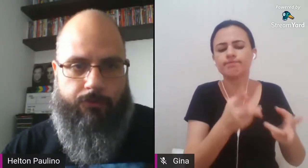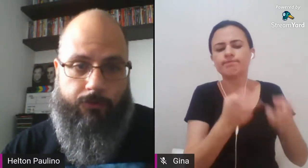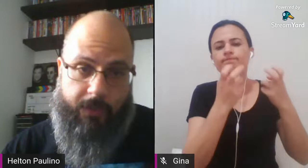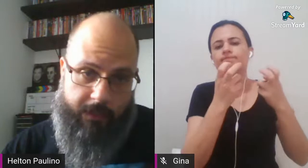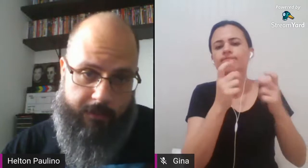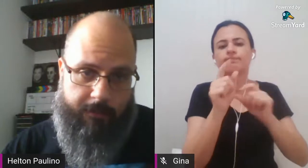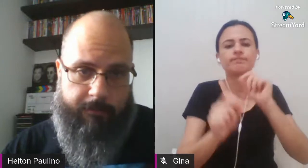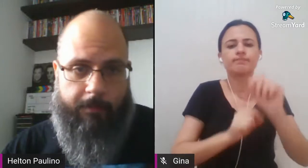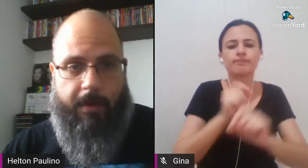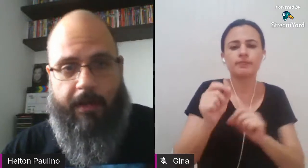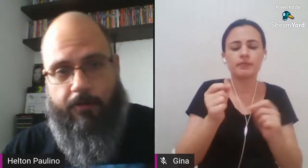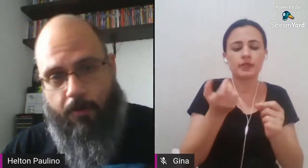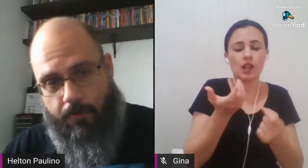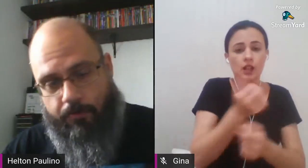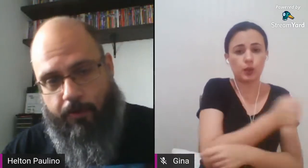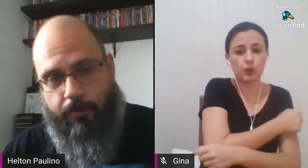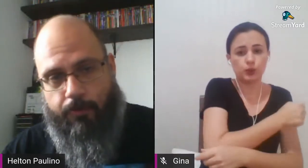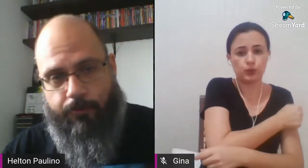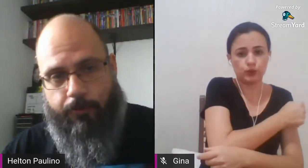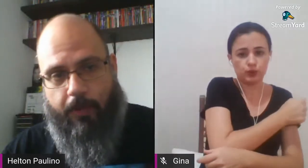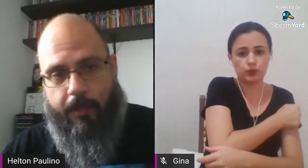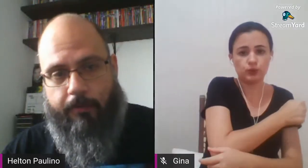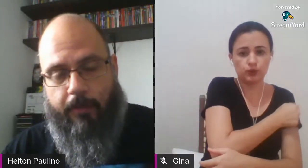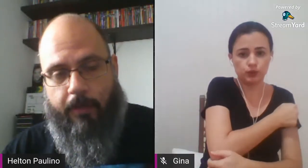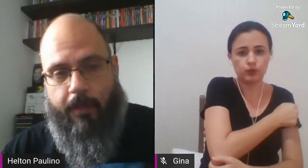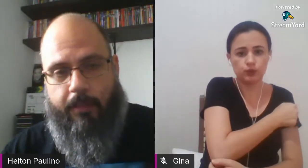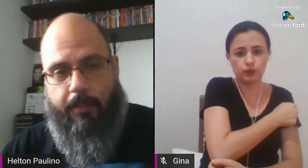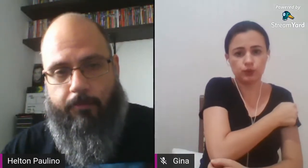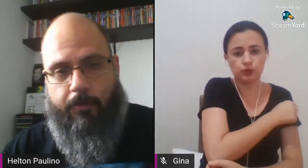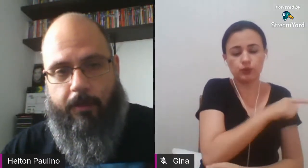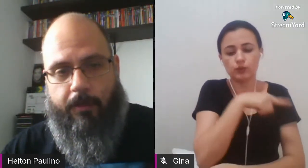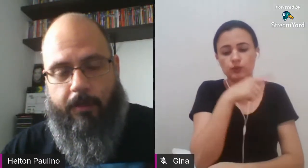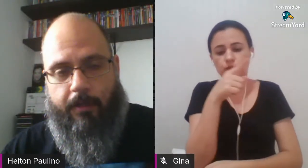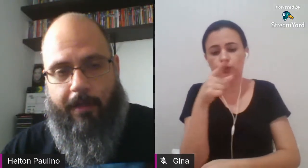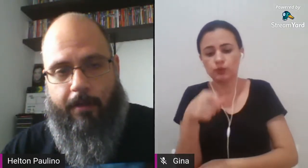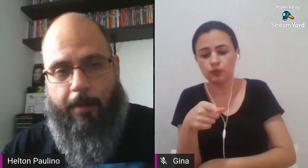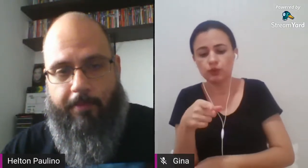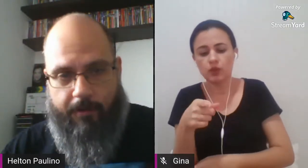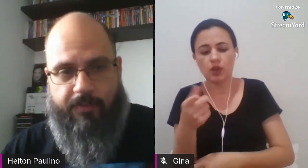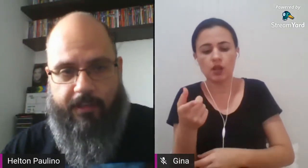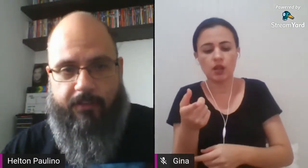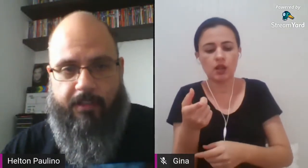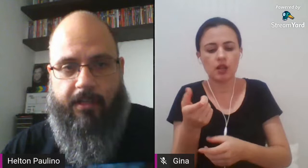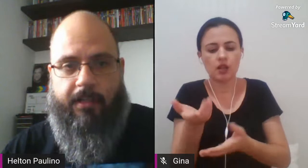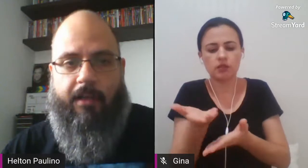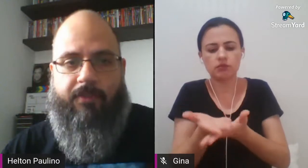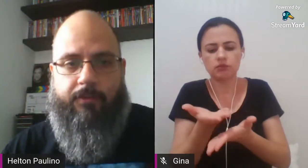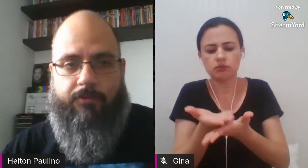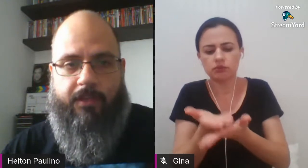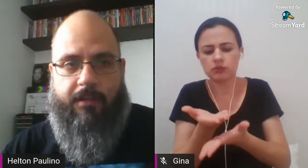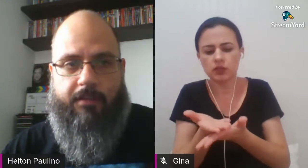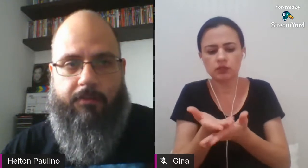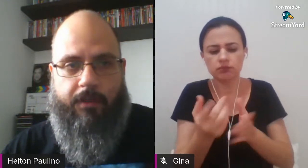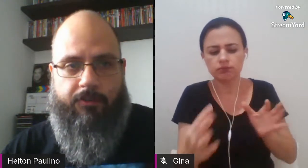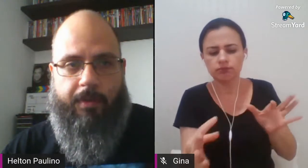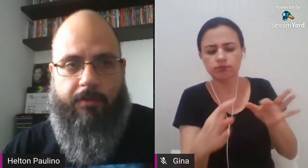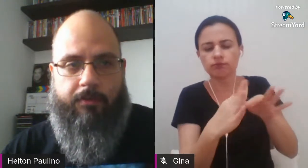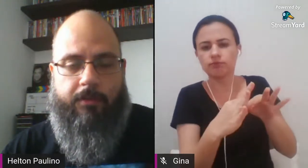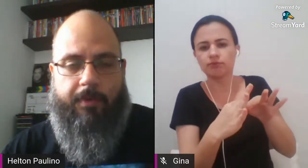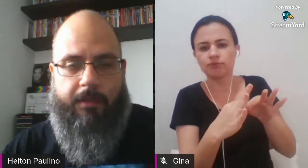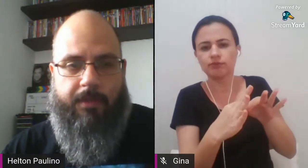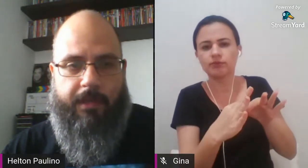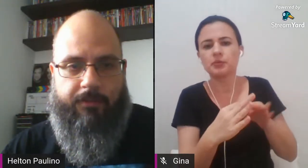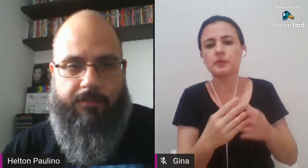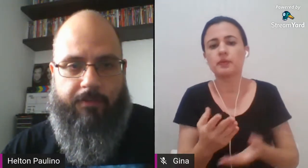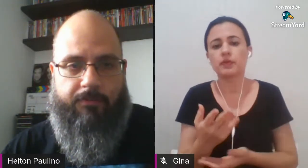do estudante para com o estudado. Então, a primeira coisa que a gente tem que levar em consideração neste